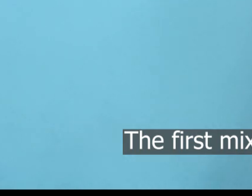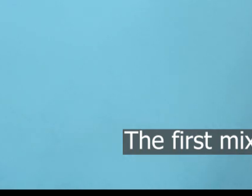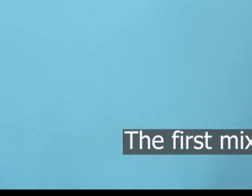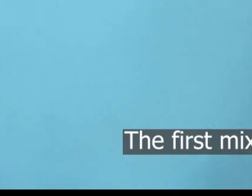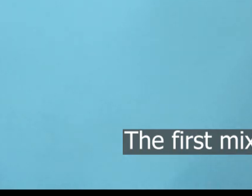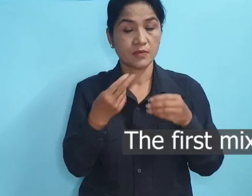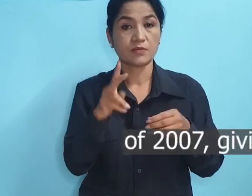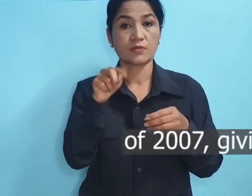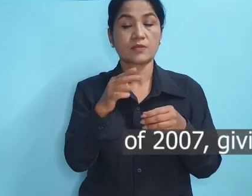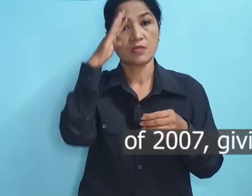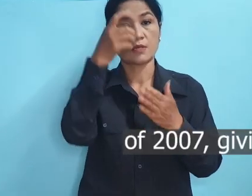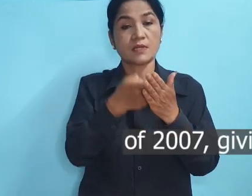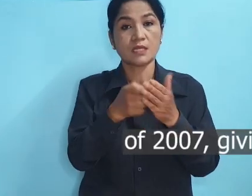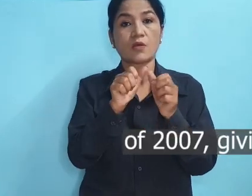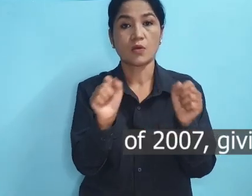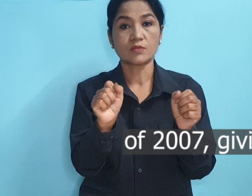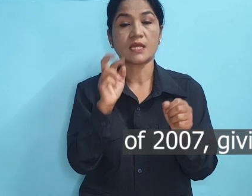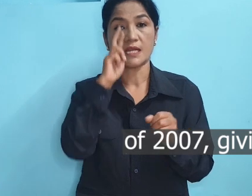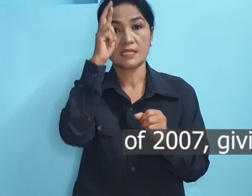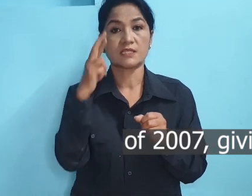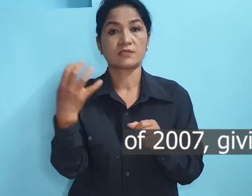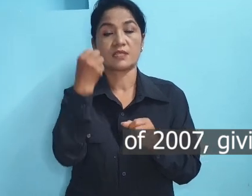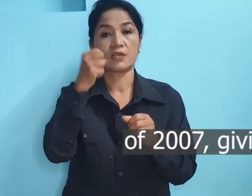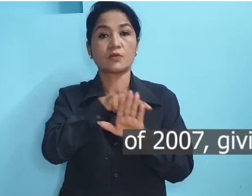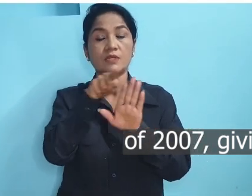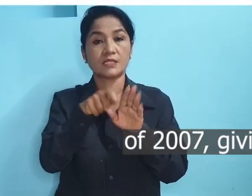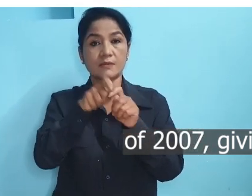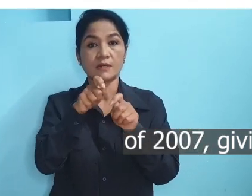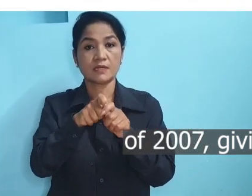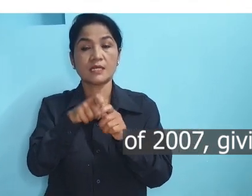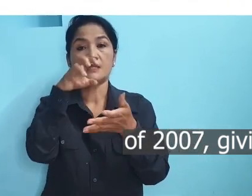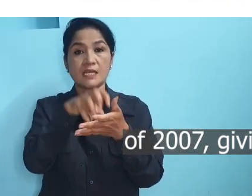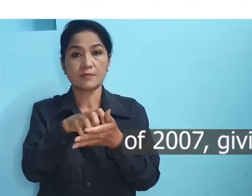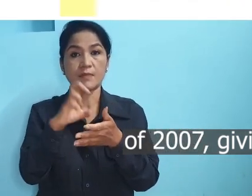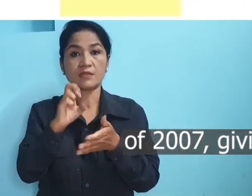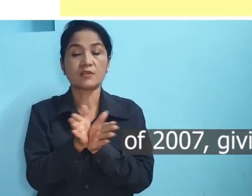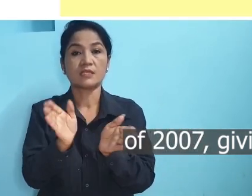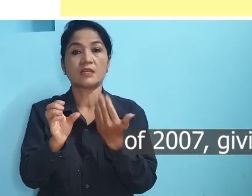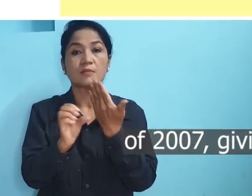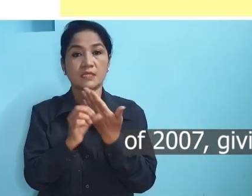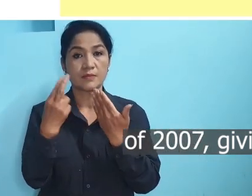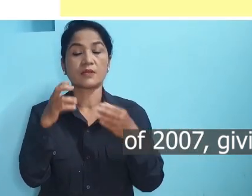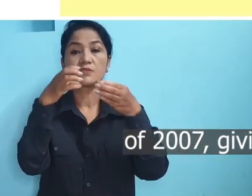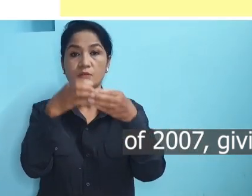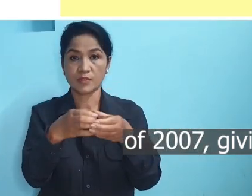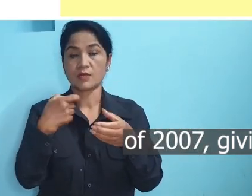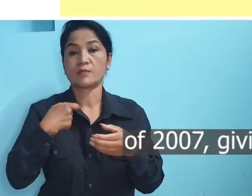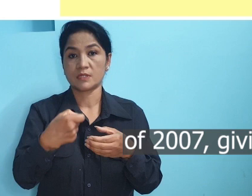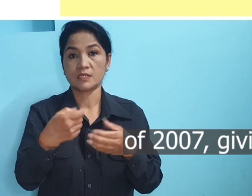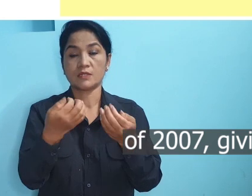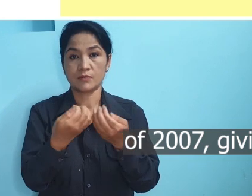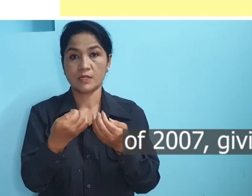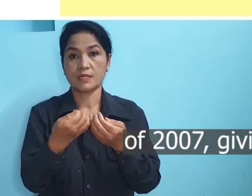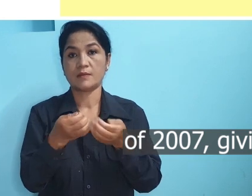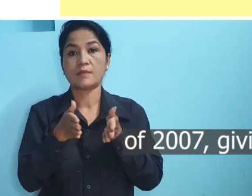थियो। यसले संवैधानिक रूपमै राज्य सत्ताको नीति निर्माण गर्ने स्थानमा दलित र सीमान्तीकृत समुदायको